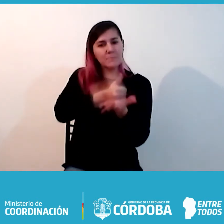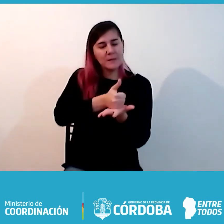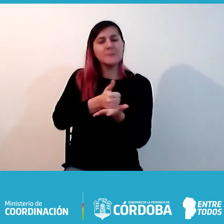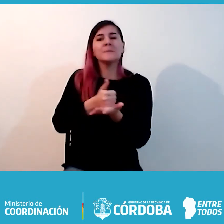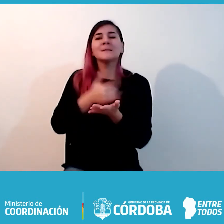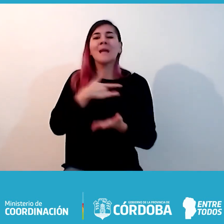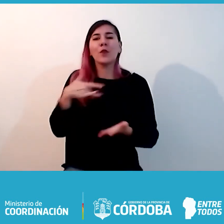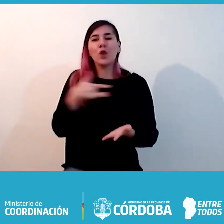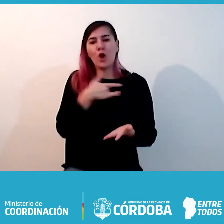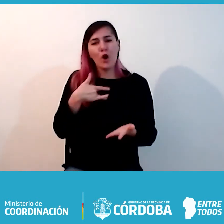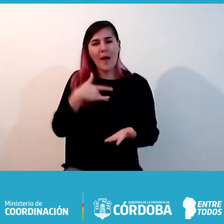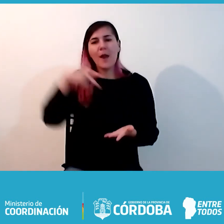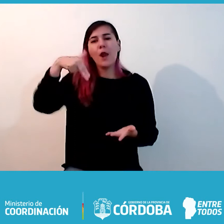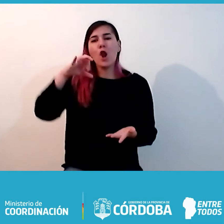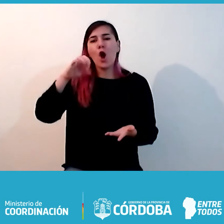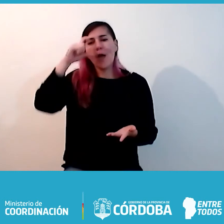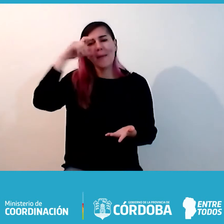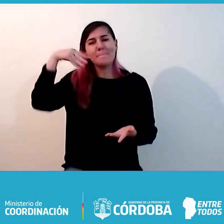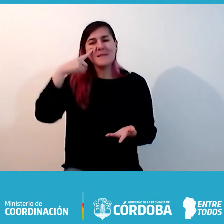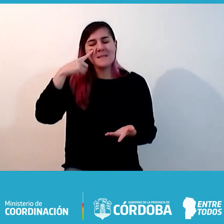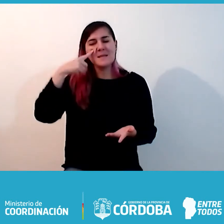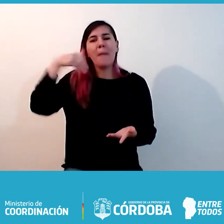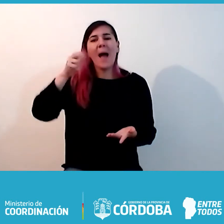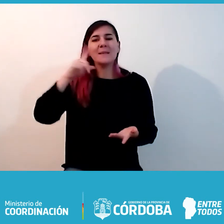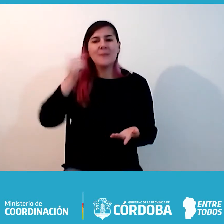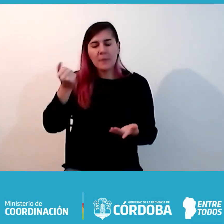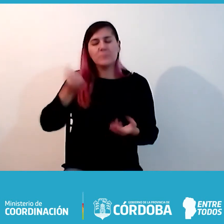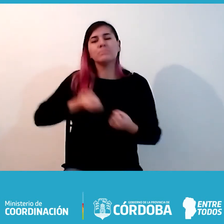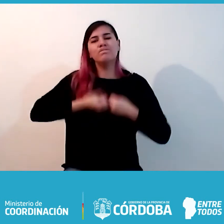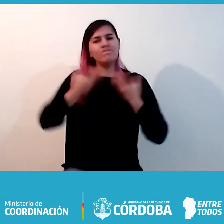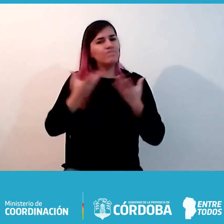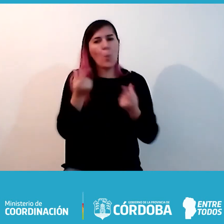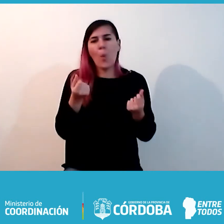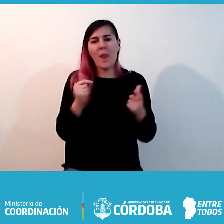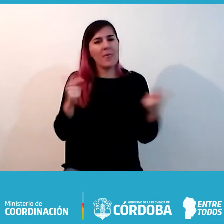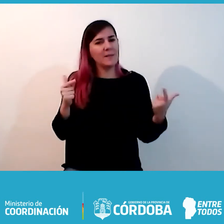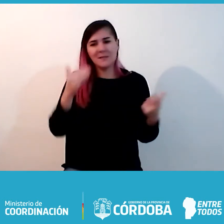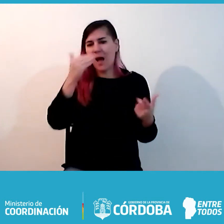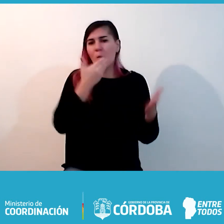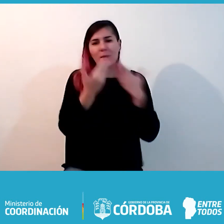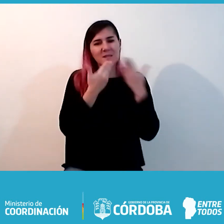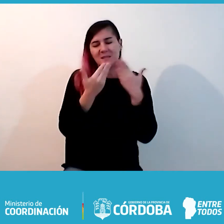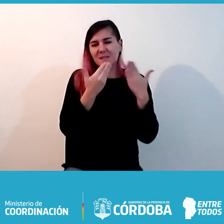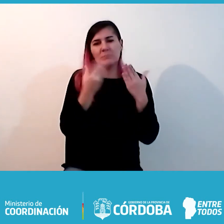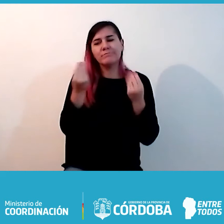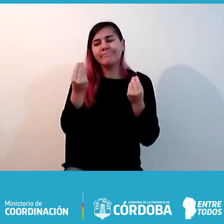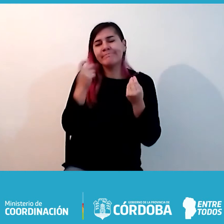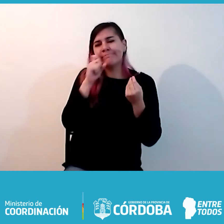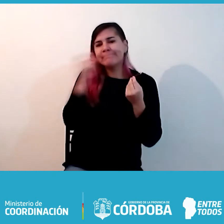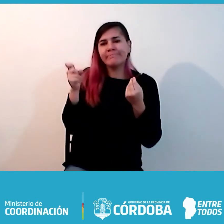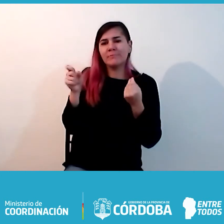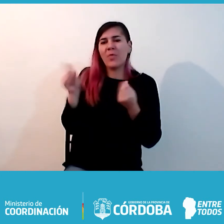señora Lestallo Noemí María, quien expresa la invalidez de esta audiencia, dado que se ha vulnerado su derecho a la